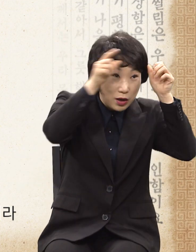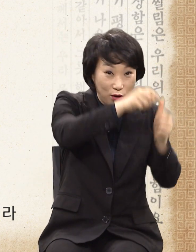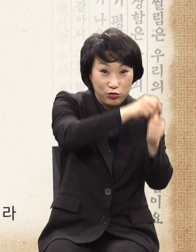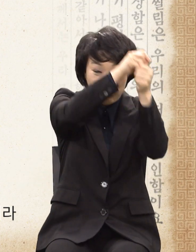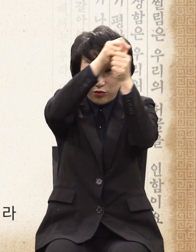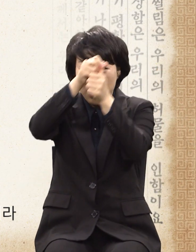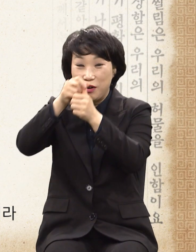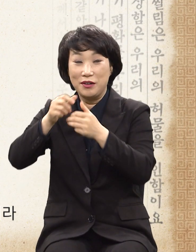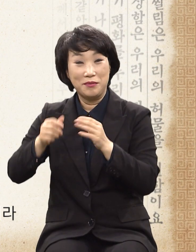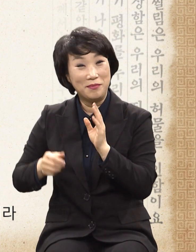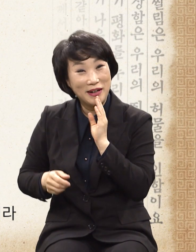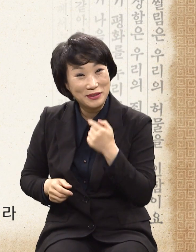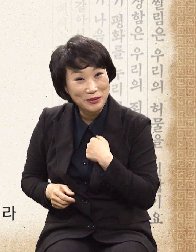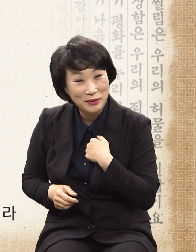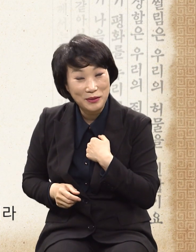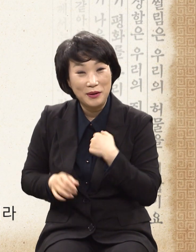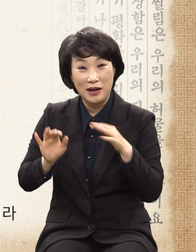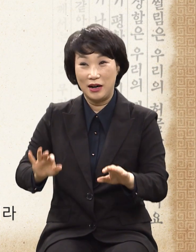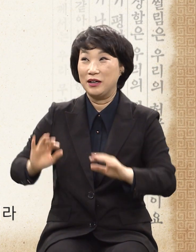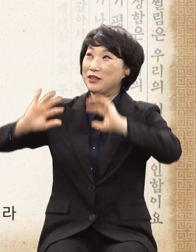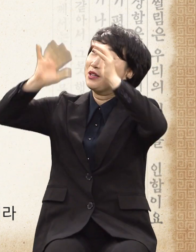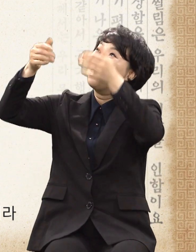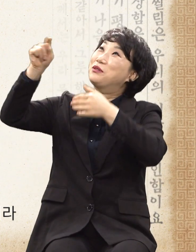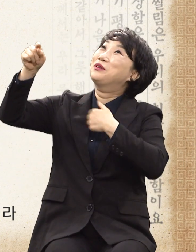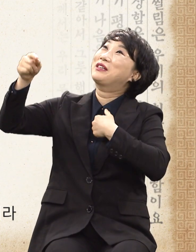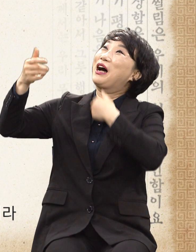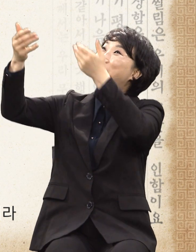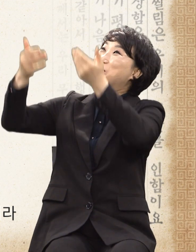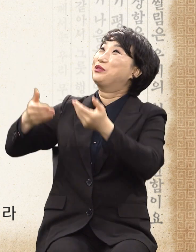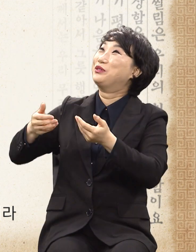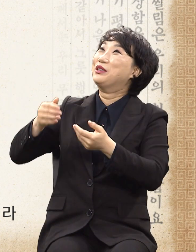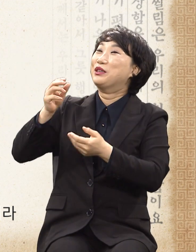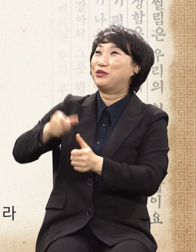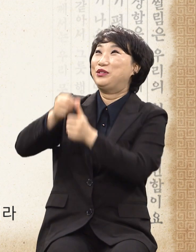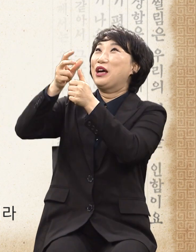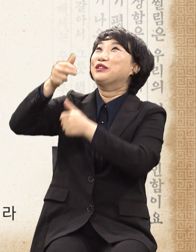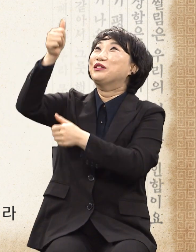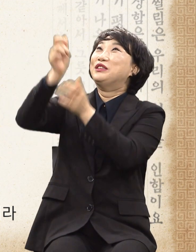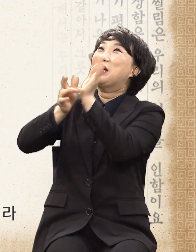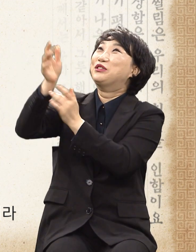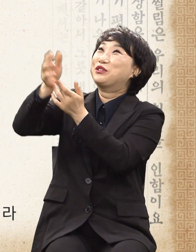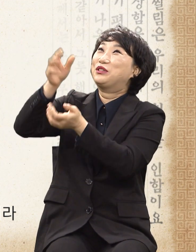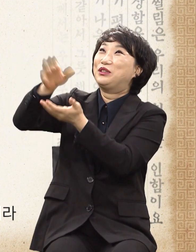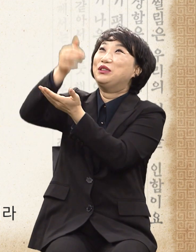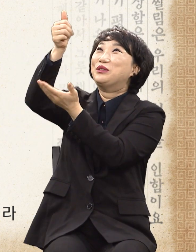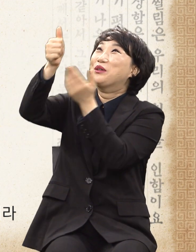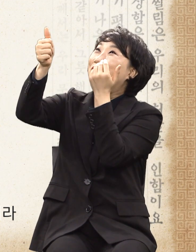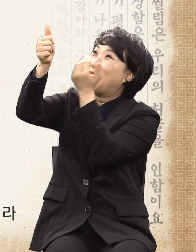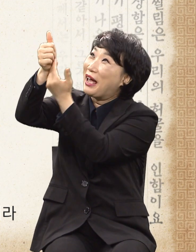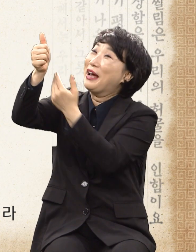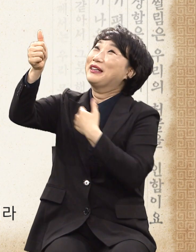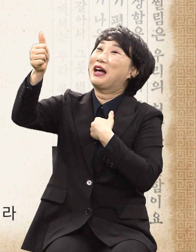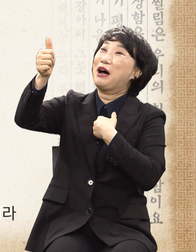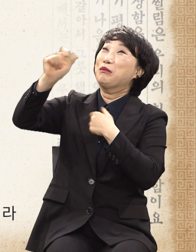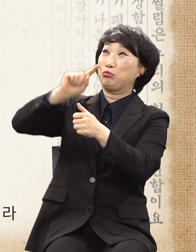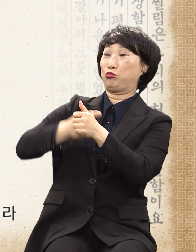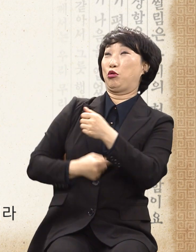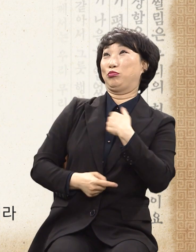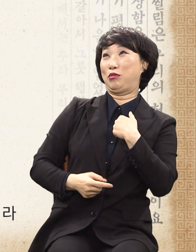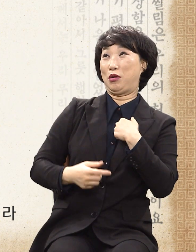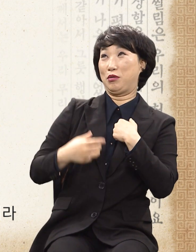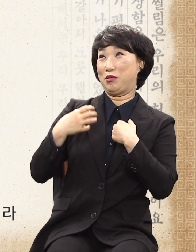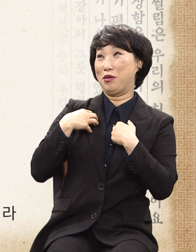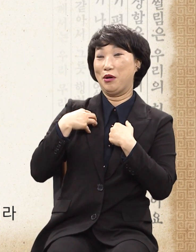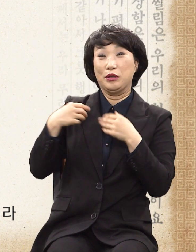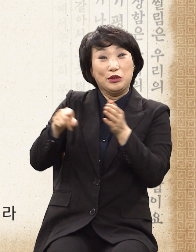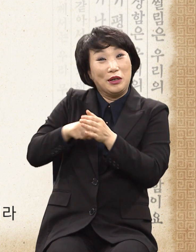구원해서 살려내시고 저 천국을 유업으로 주신 구세주 예수 그리스도 앞에서